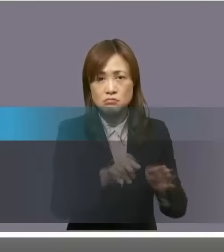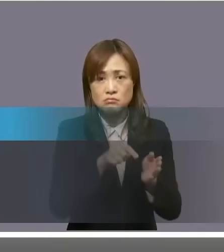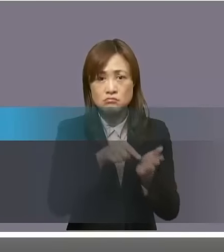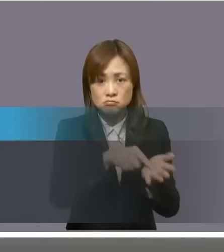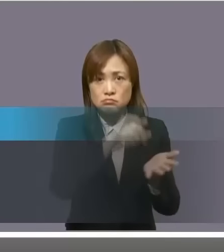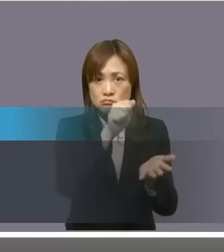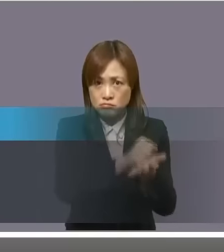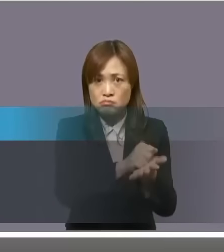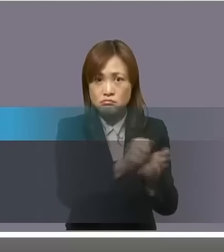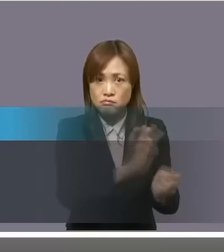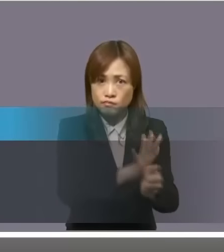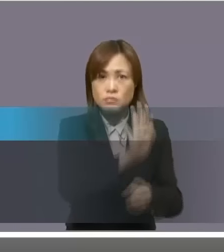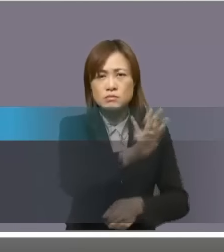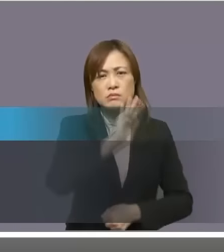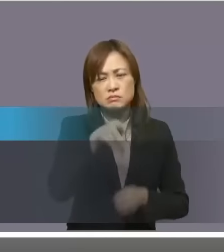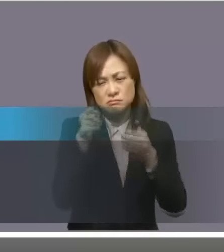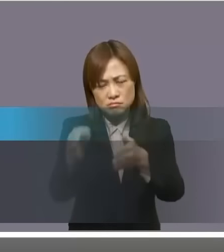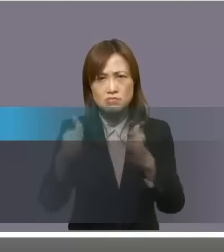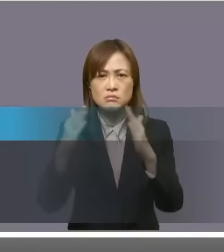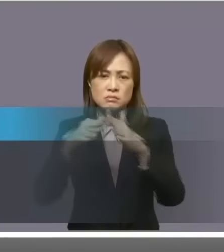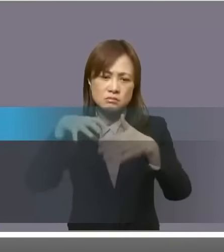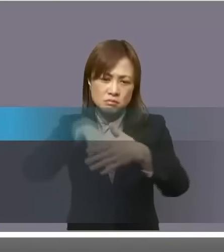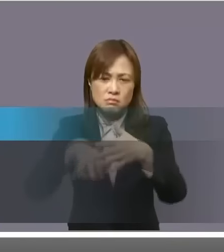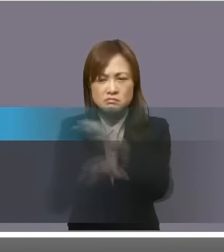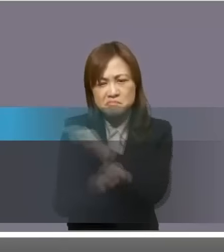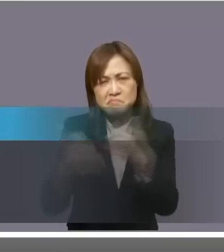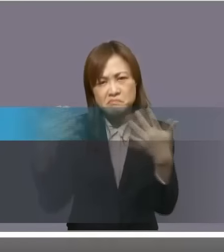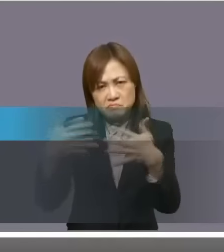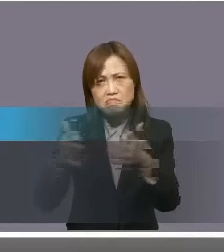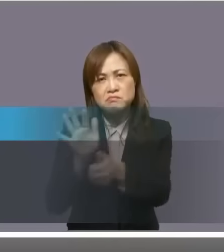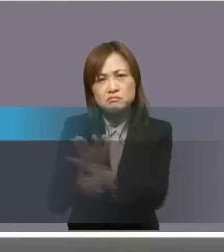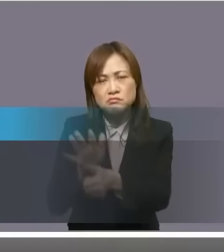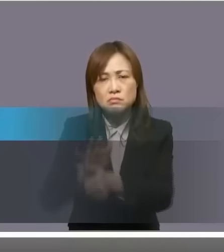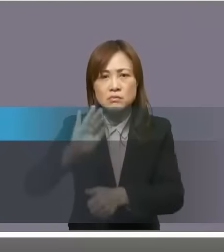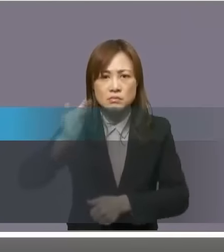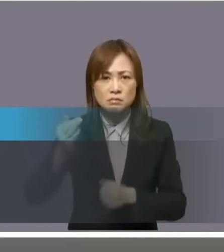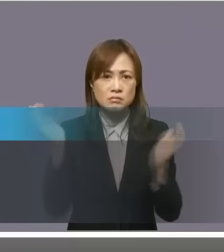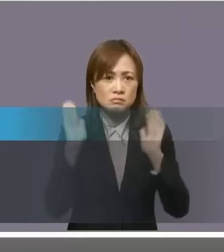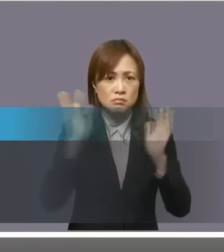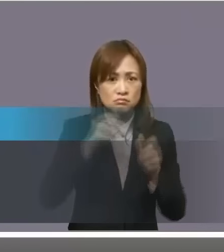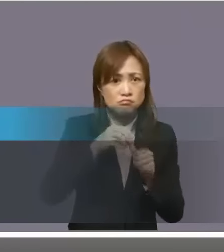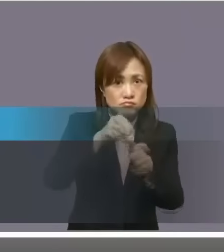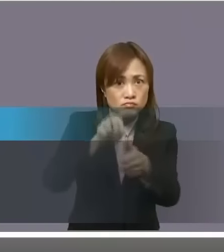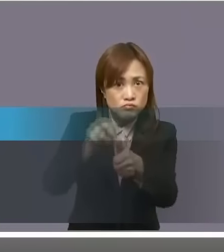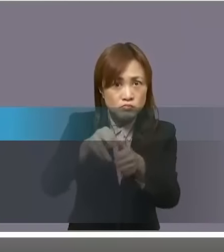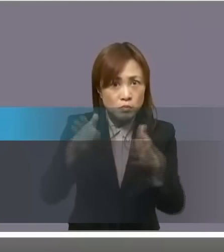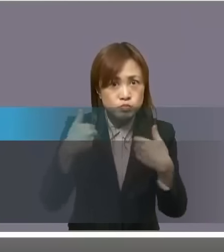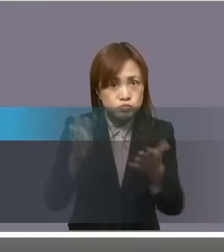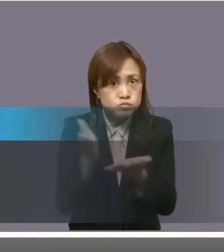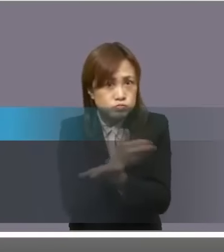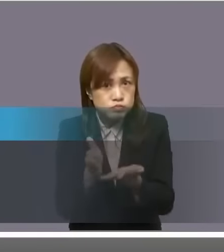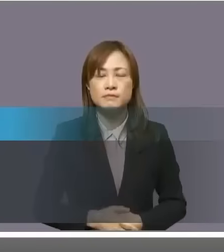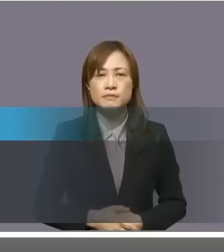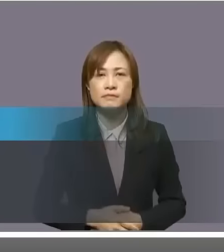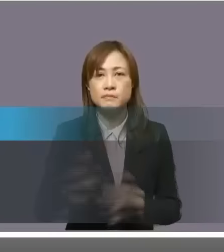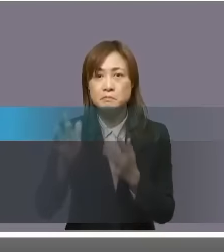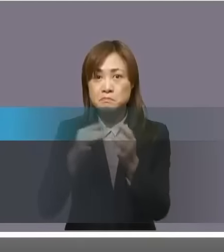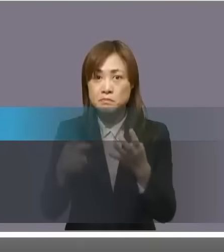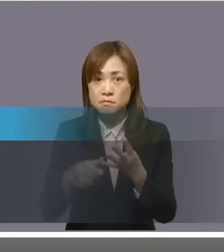整个案家的一个经济议题。那对于案童的出养必要性是不是有进行评估？台北市、新